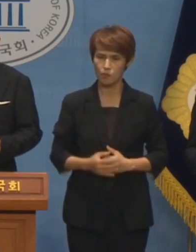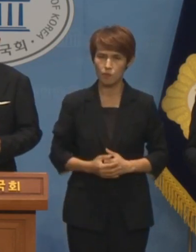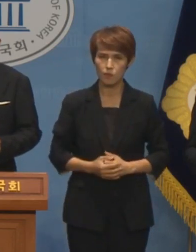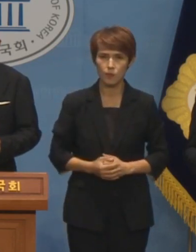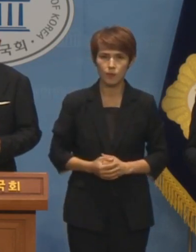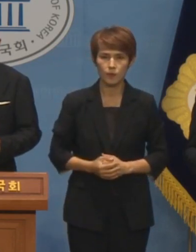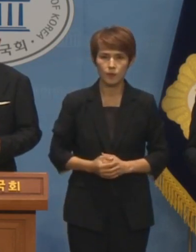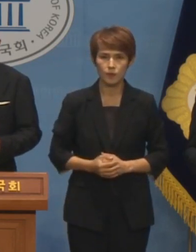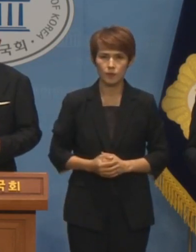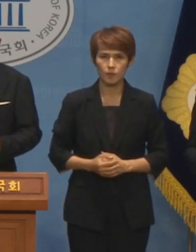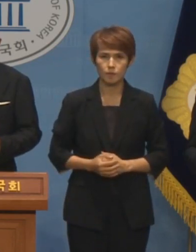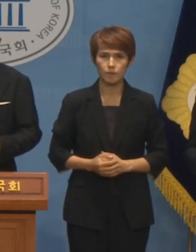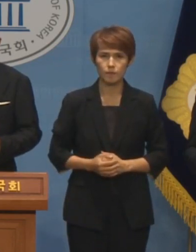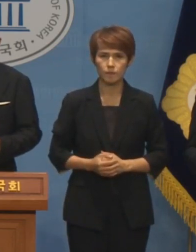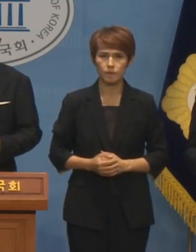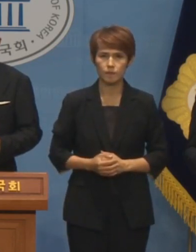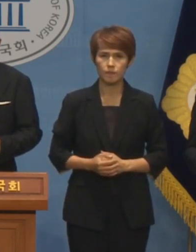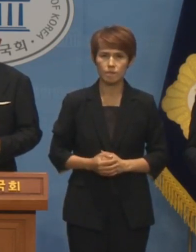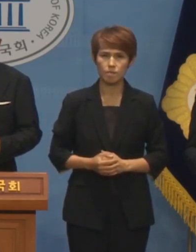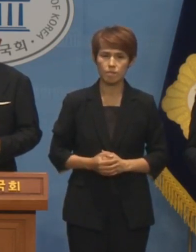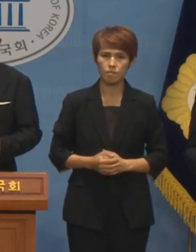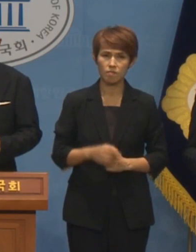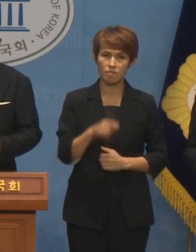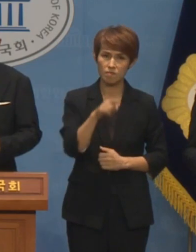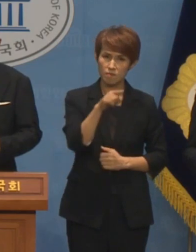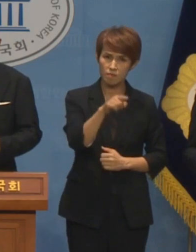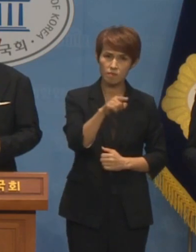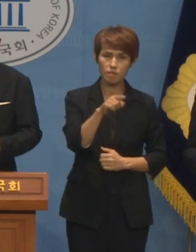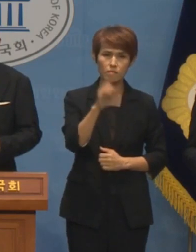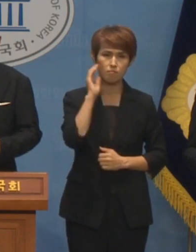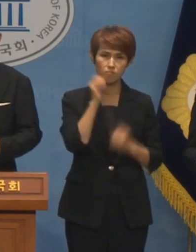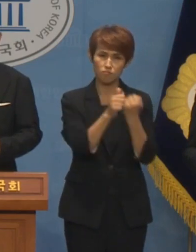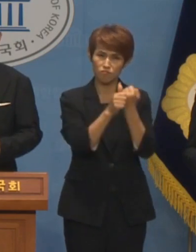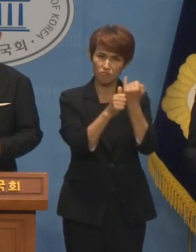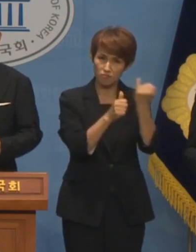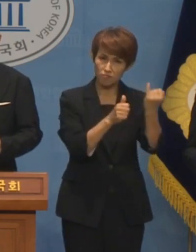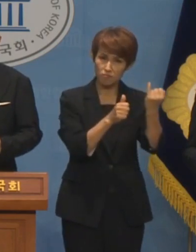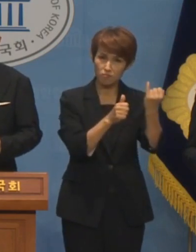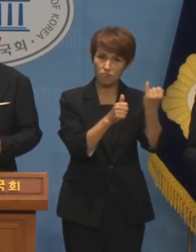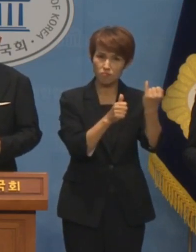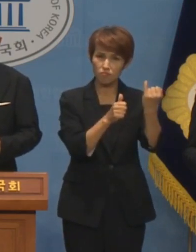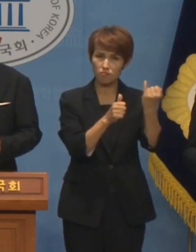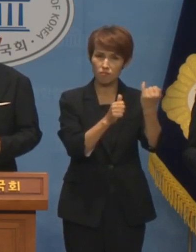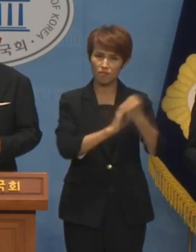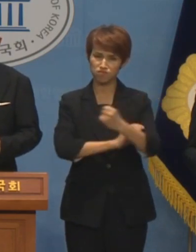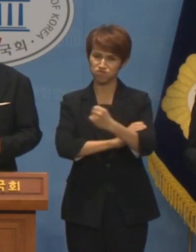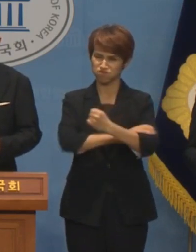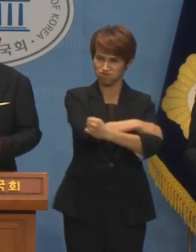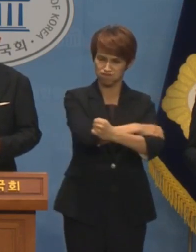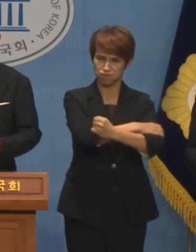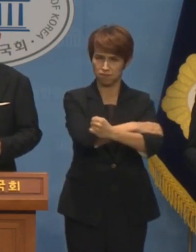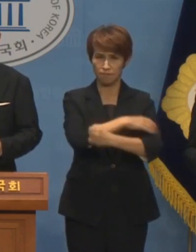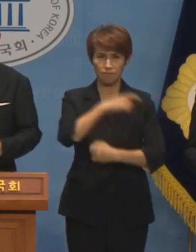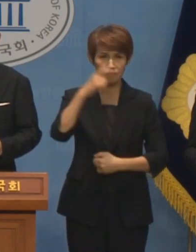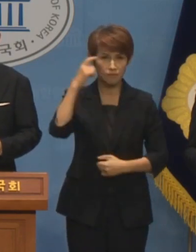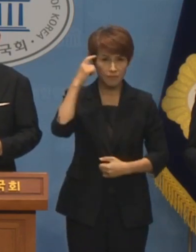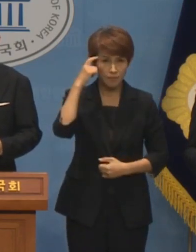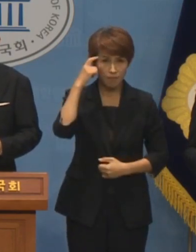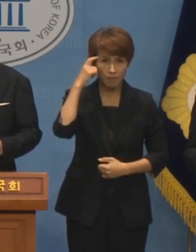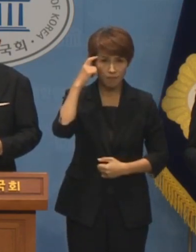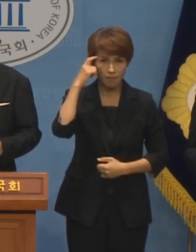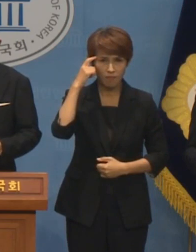만약에 이윤 정권과 김 여사가 스스로를 절대 군주로 착각하고 있다면